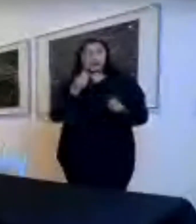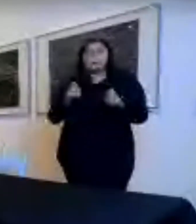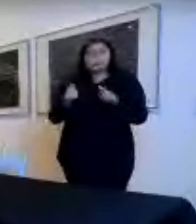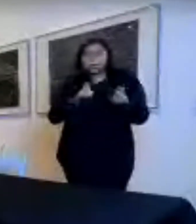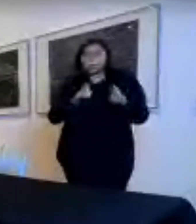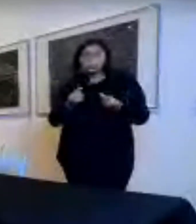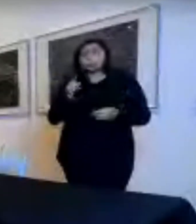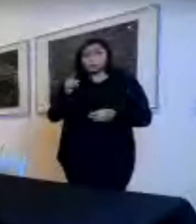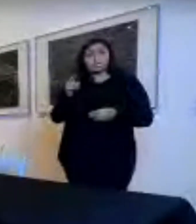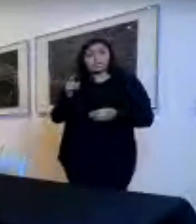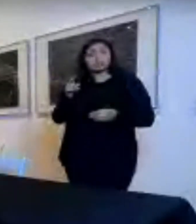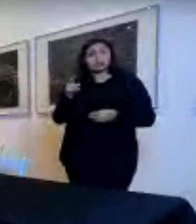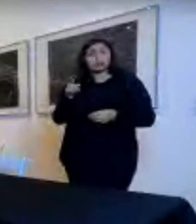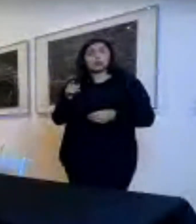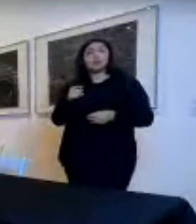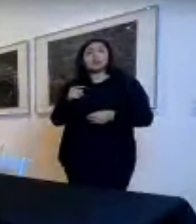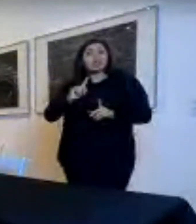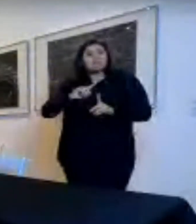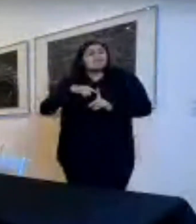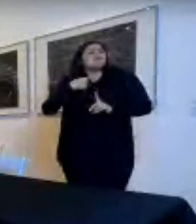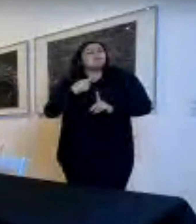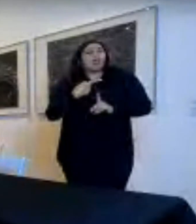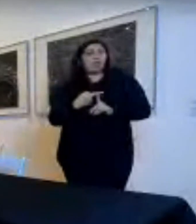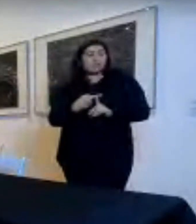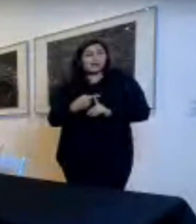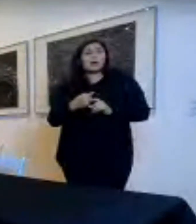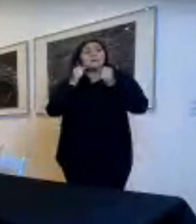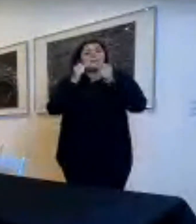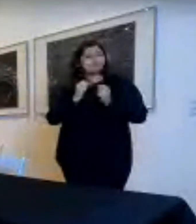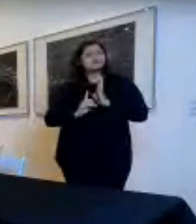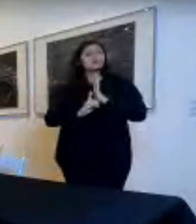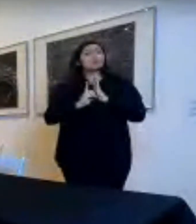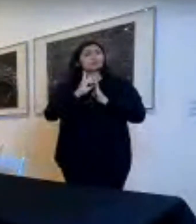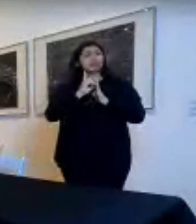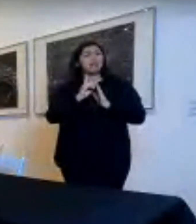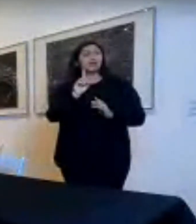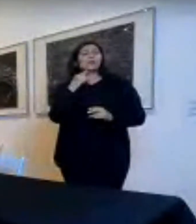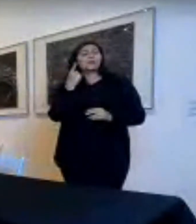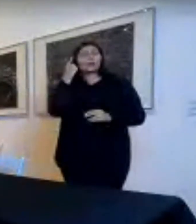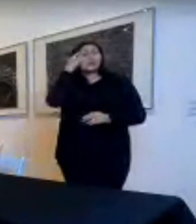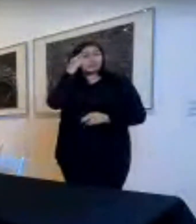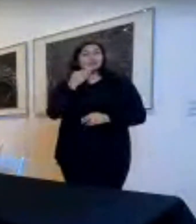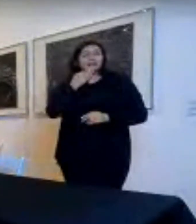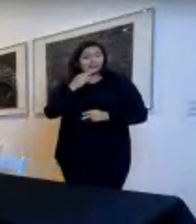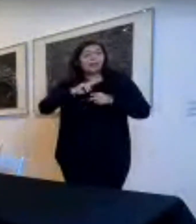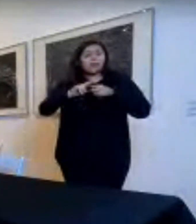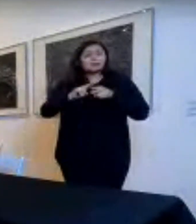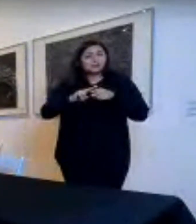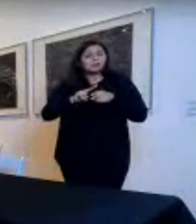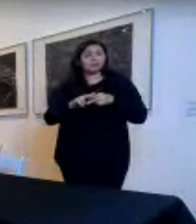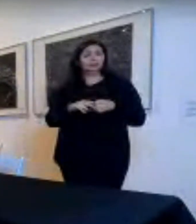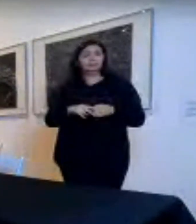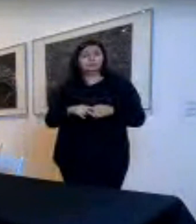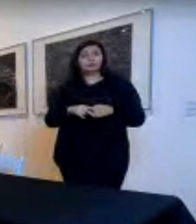era muy similar, sino que además supo llevarlo a cabo, no solo meditarlo, sino que hacerlo. Y todo eso en